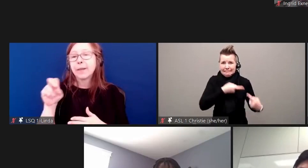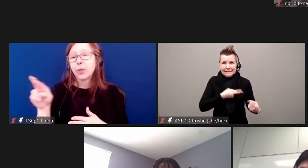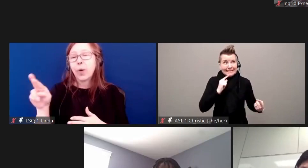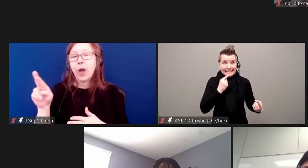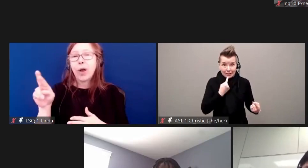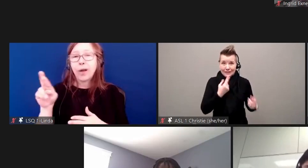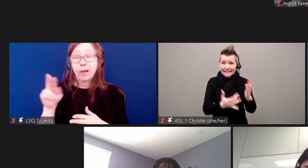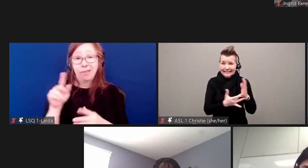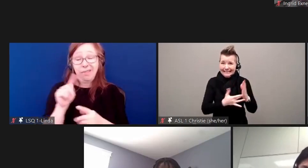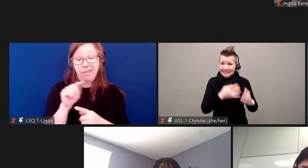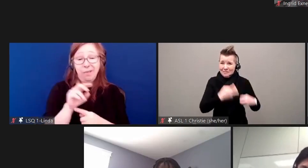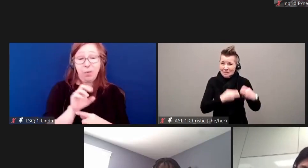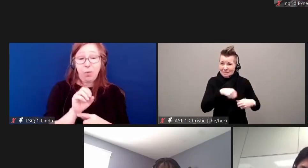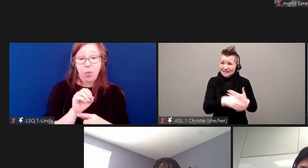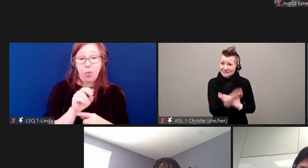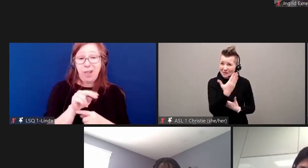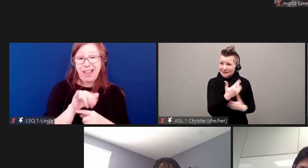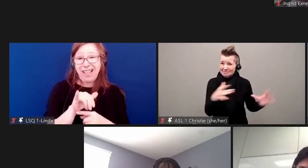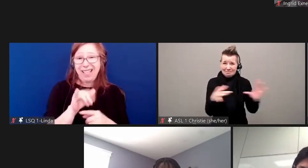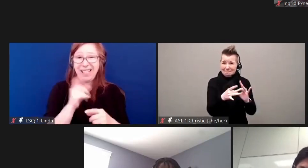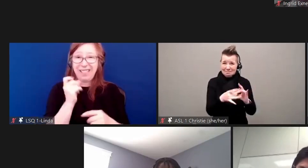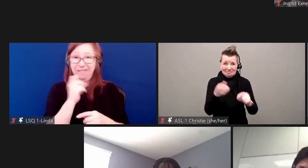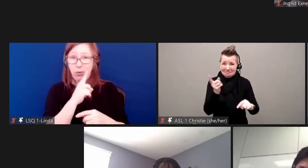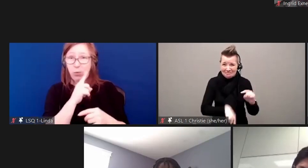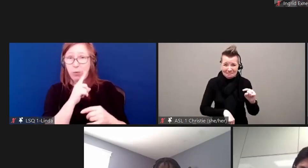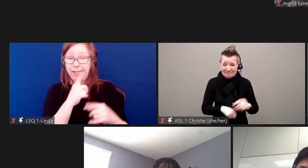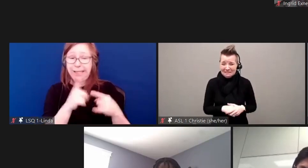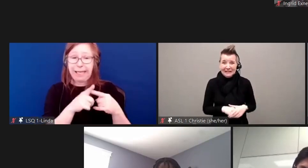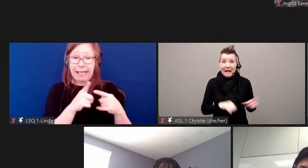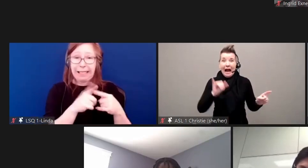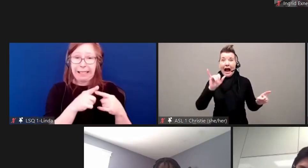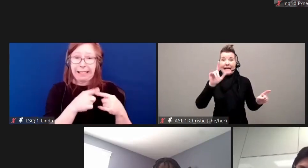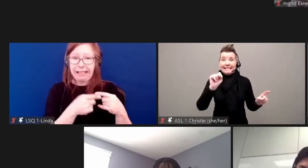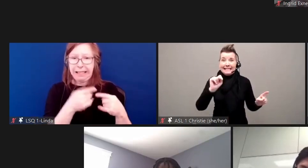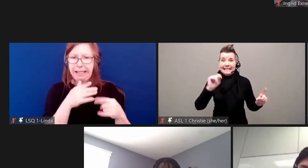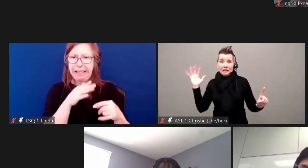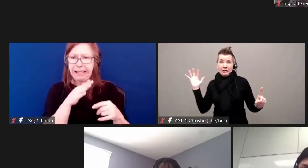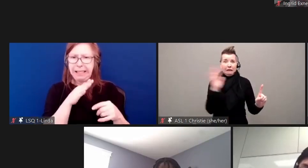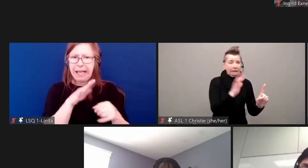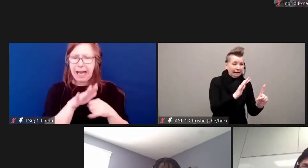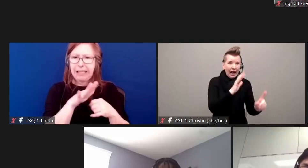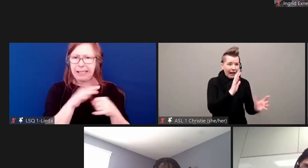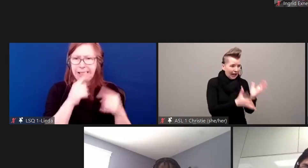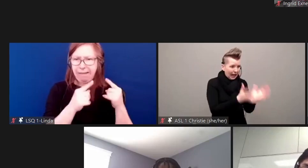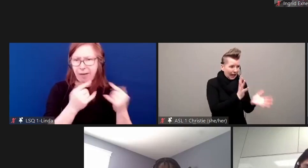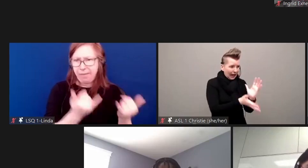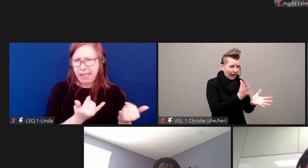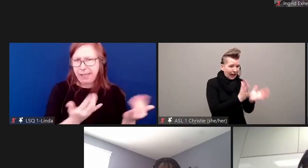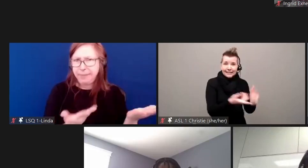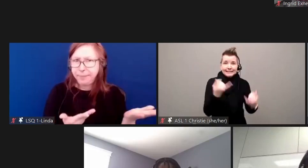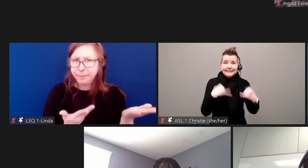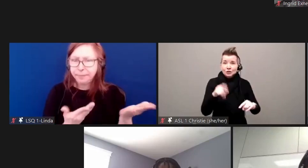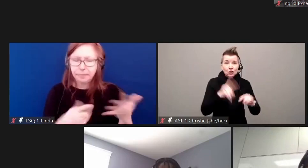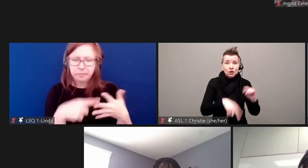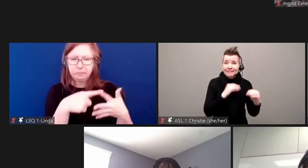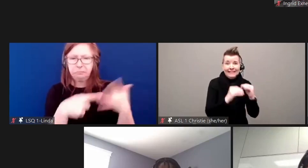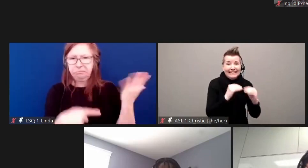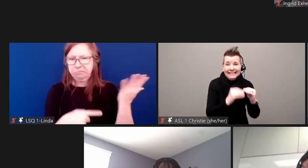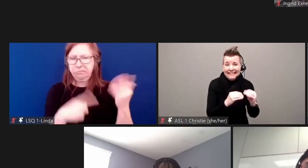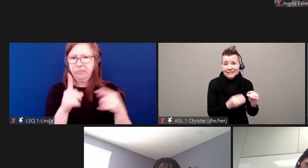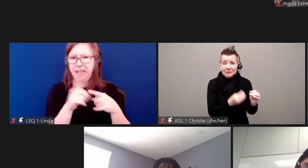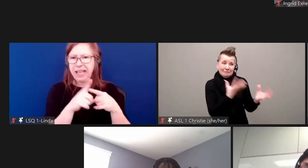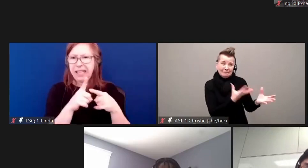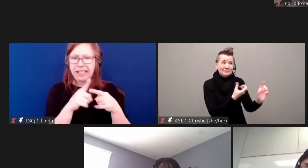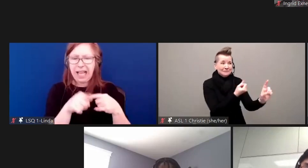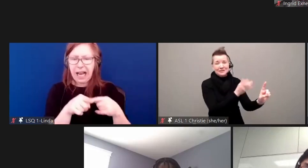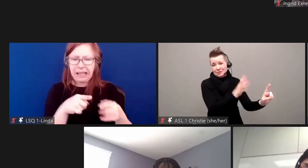certaines difficultés techniques assez graves ce matin et toutes sortes de techniciens n'ont pas